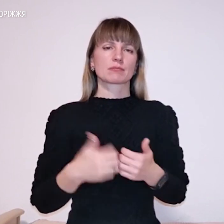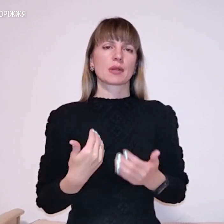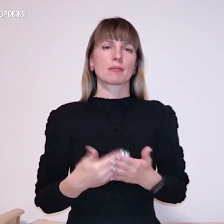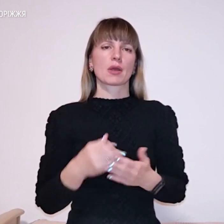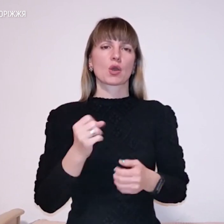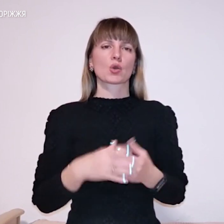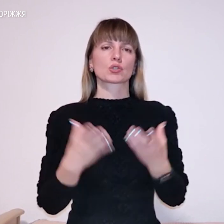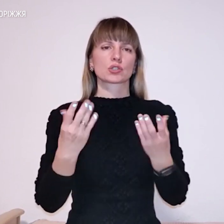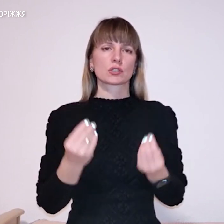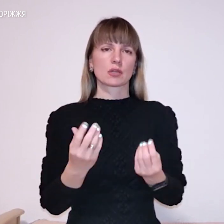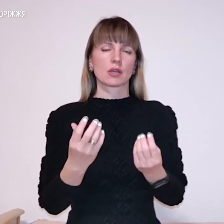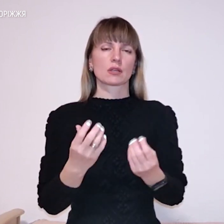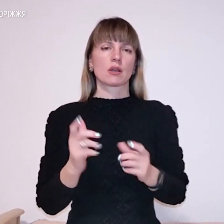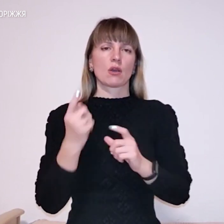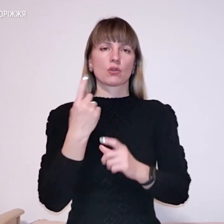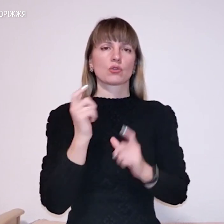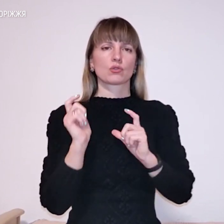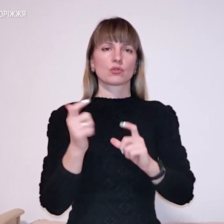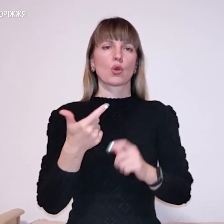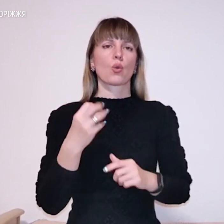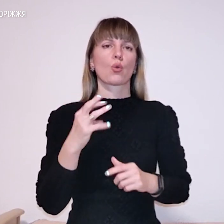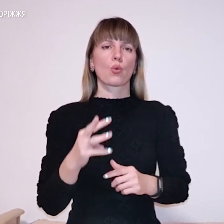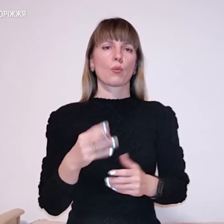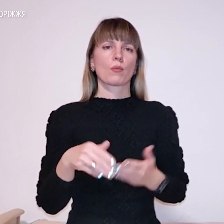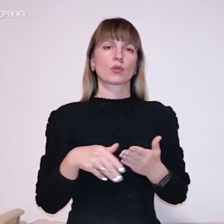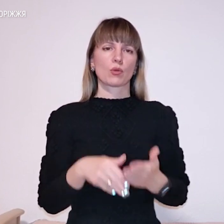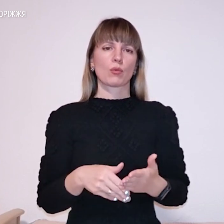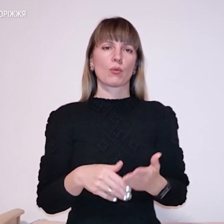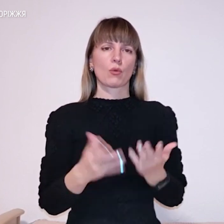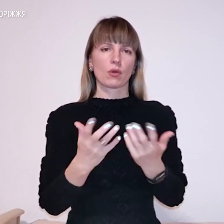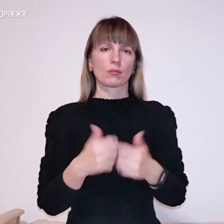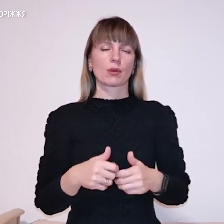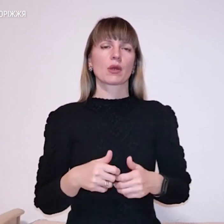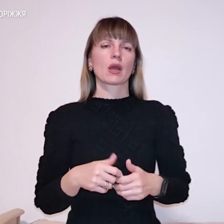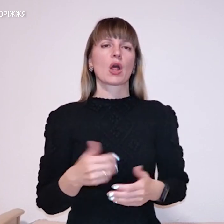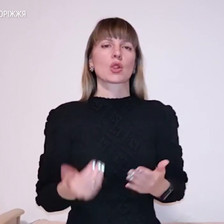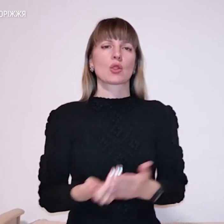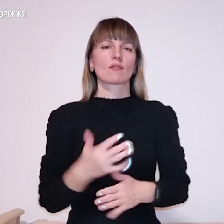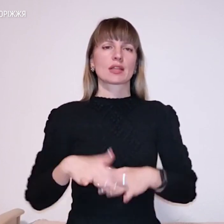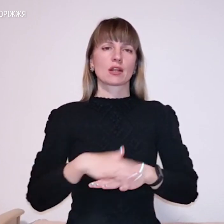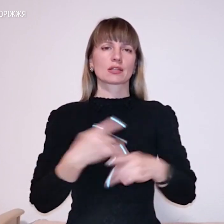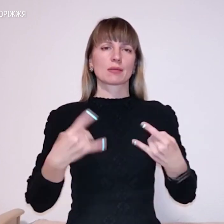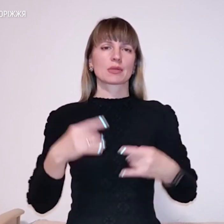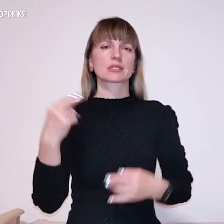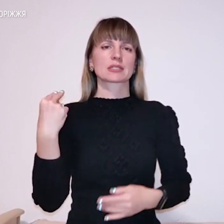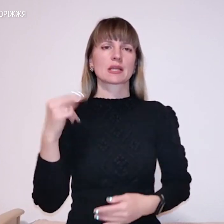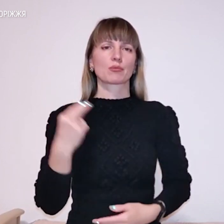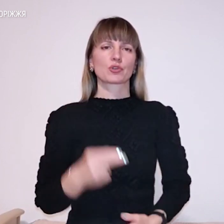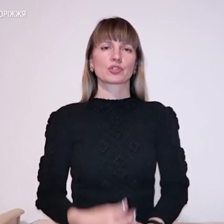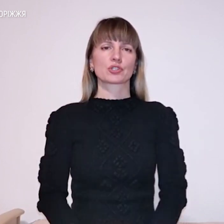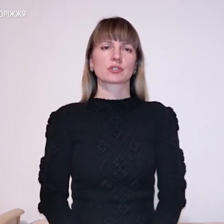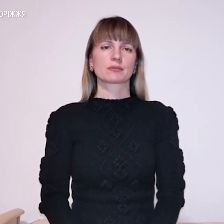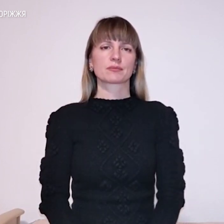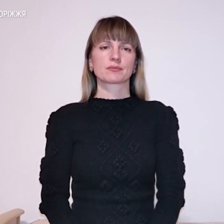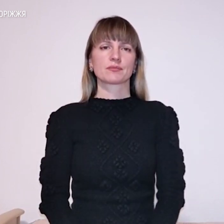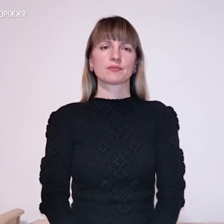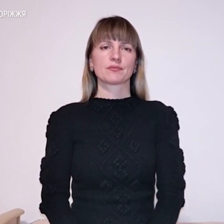опрацьовують по одній вантажівці гуманітарної допомоги. Новини на Суспільному. Запоріжжя.